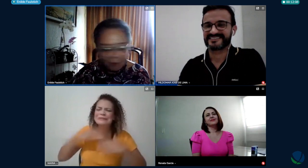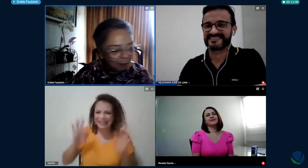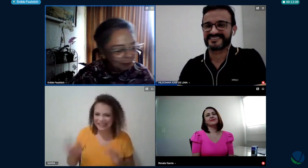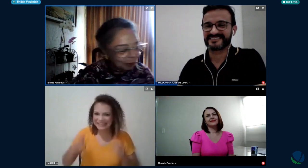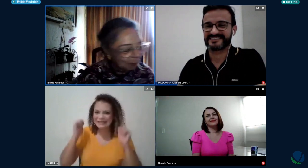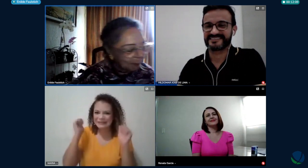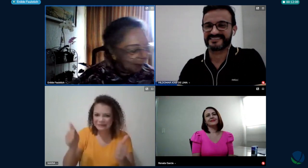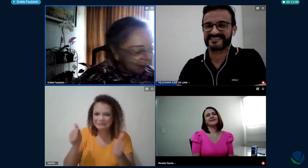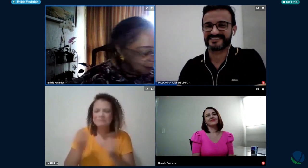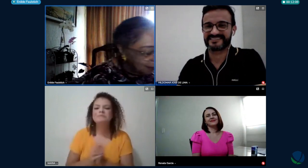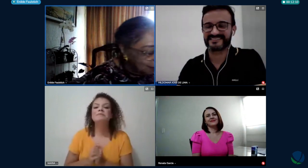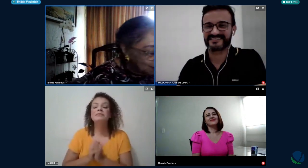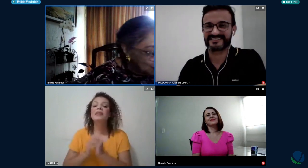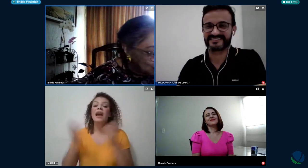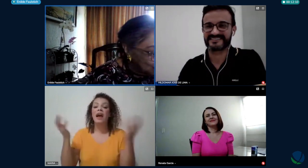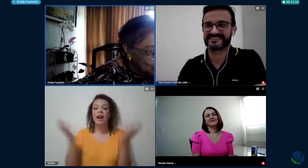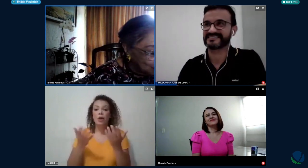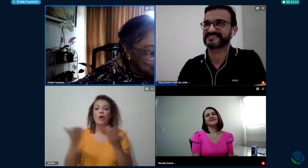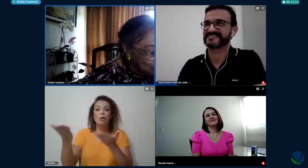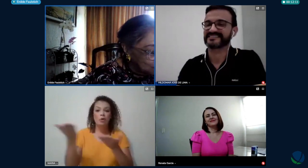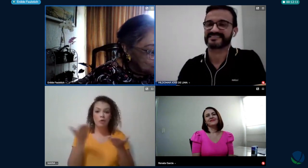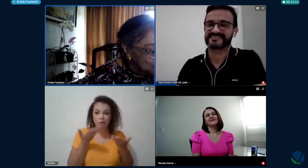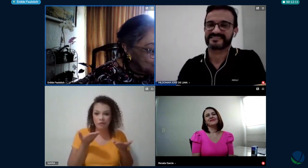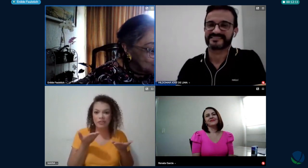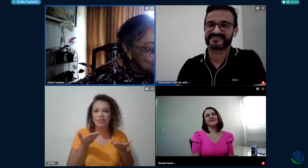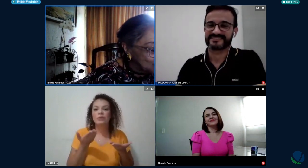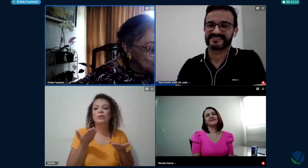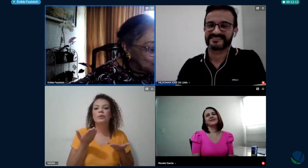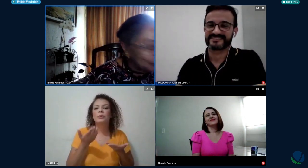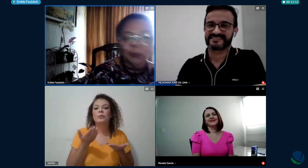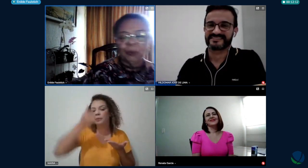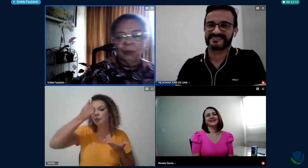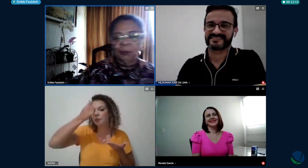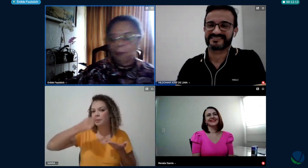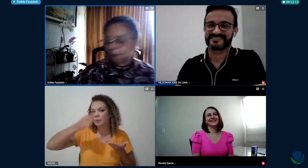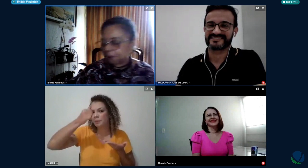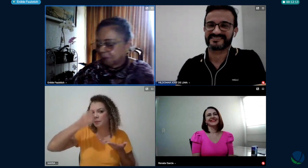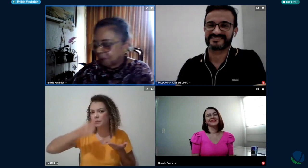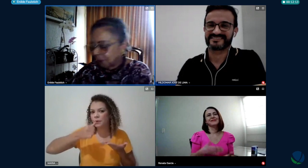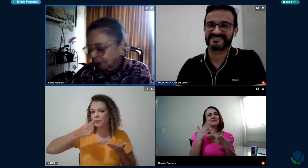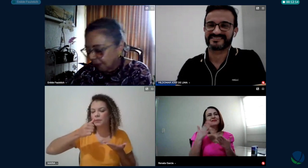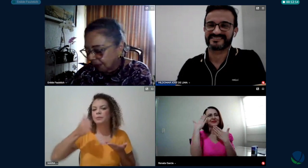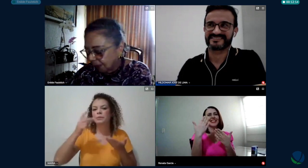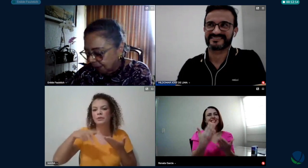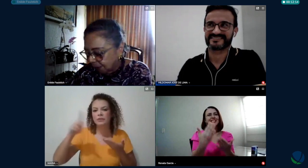Vamos, então, chamar o professor Bruno.